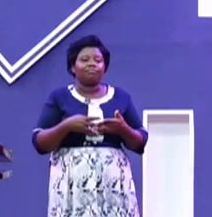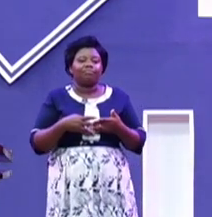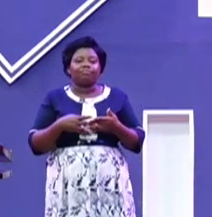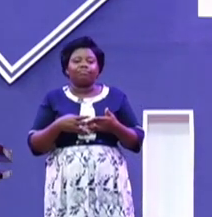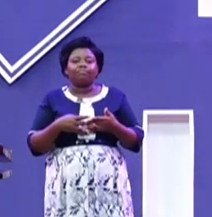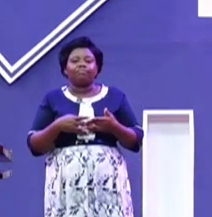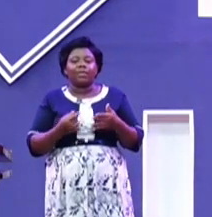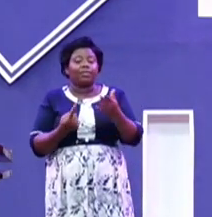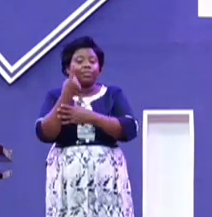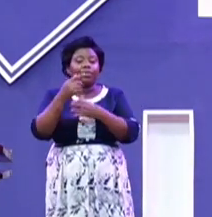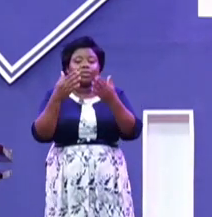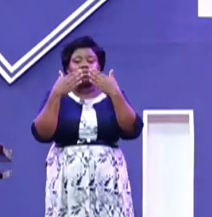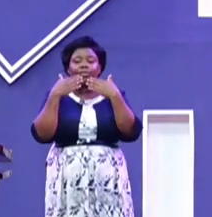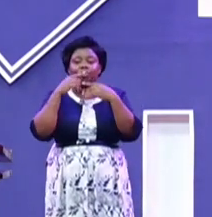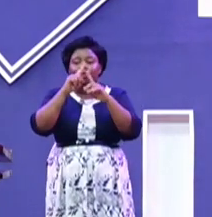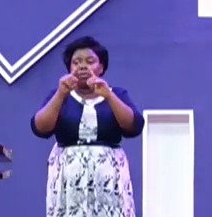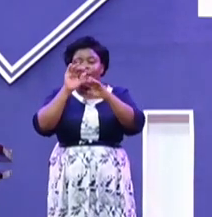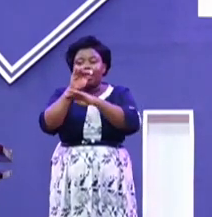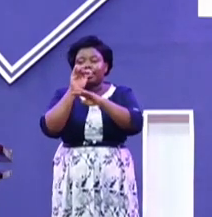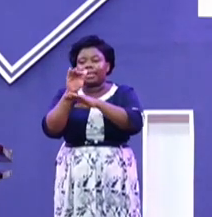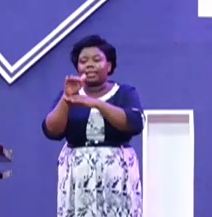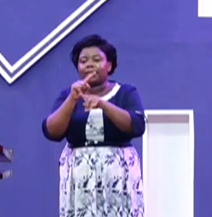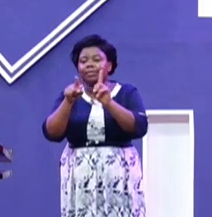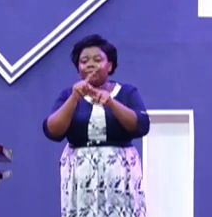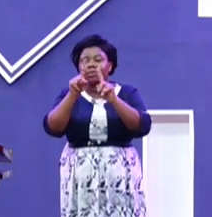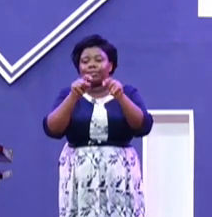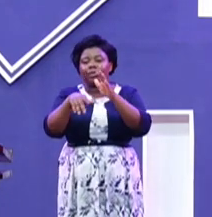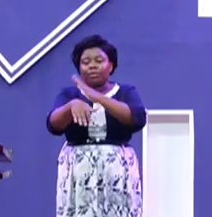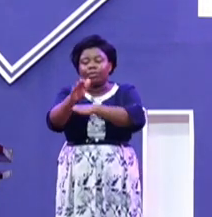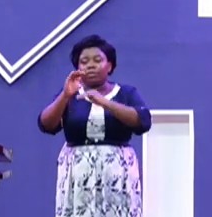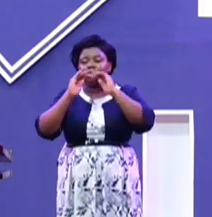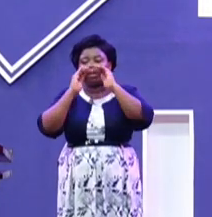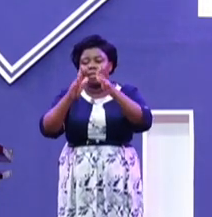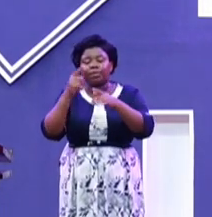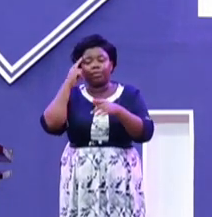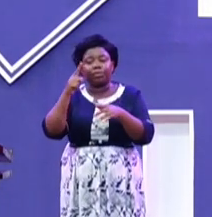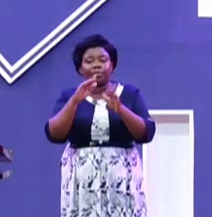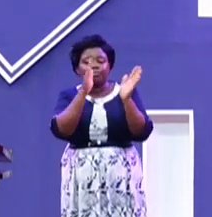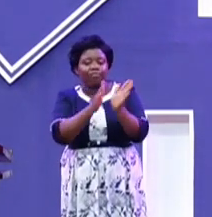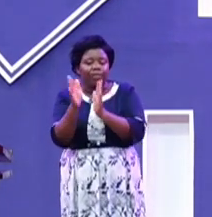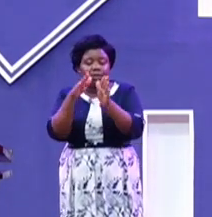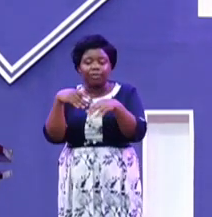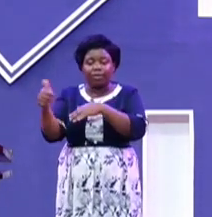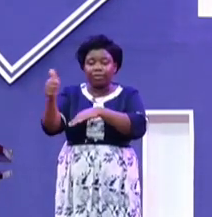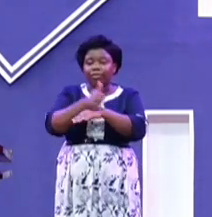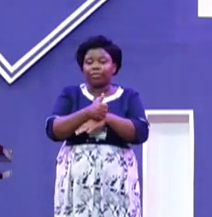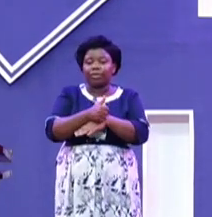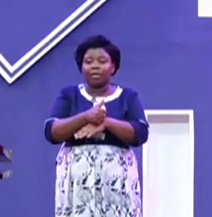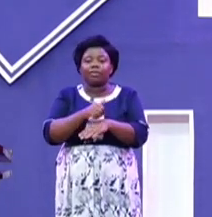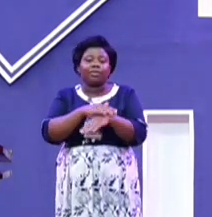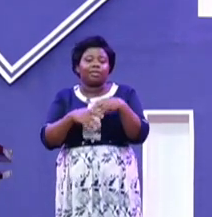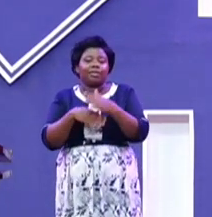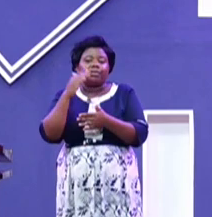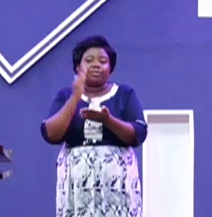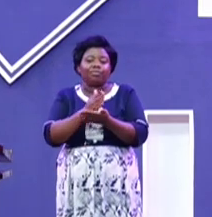ki? Babuuza. Mukama akibabalire abasumba olw'enteekateeka zino ze muteekawo, ate n'otakoma bukomi